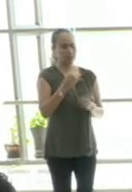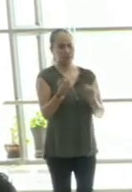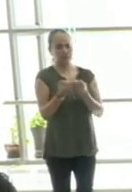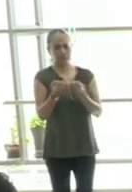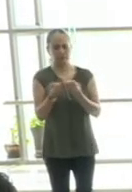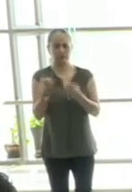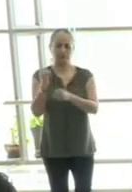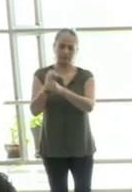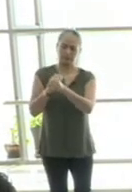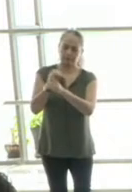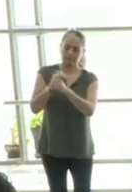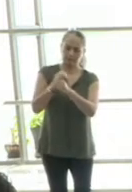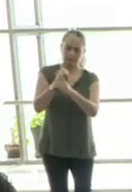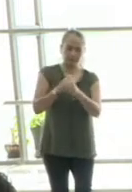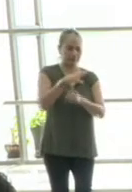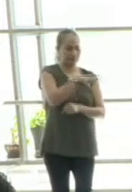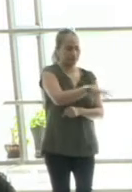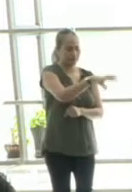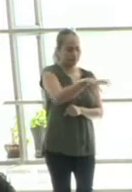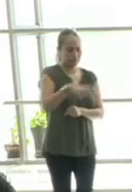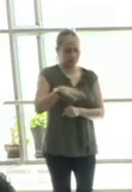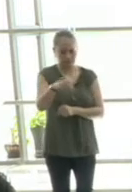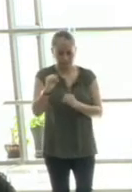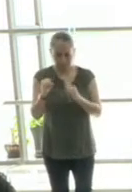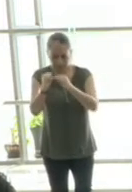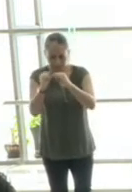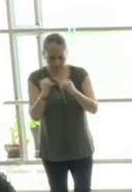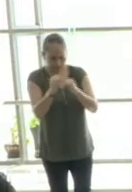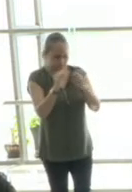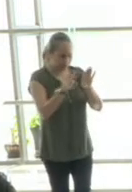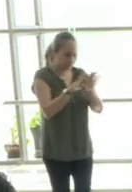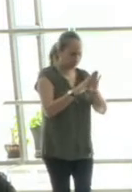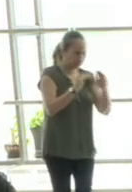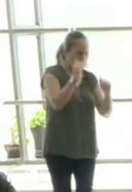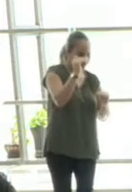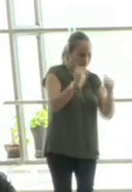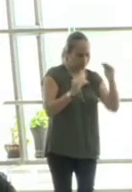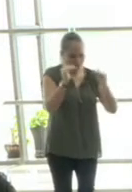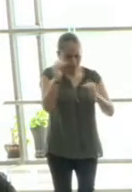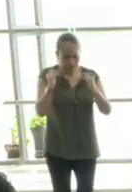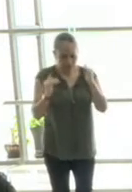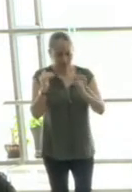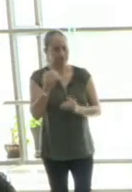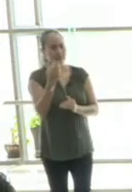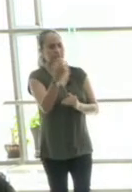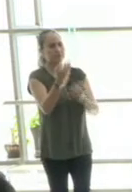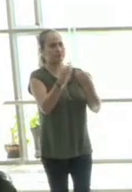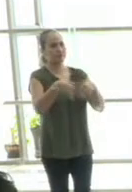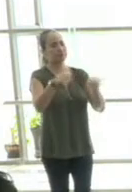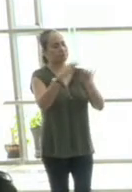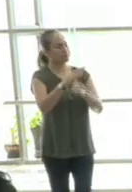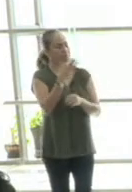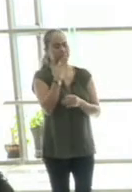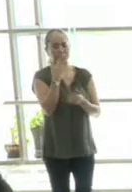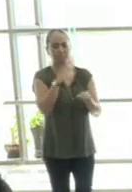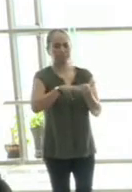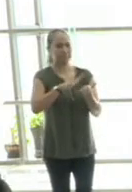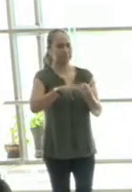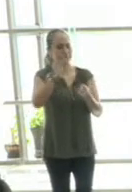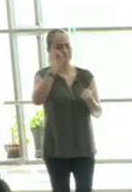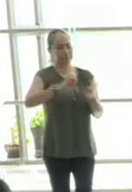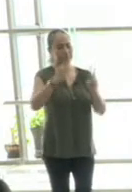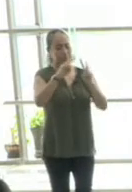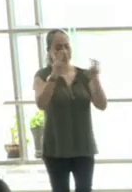en concreto en cada institución para ver cómo están las brechas en específico pues me parece que es muy relevante y que bueno que se esté dando esta discusión